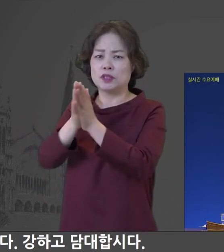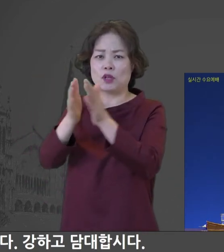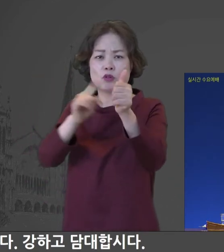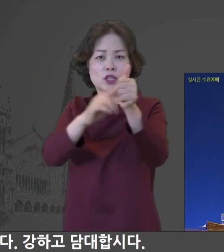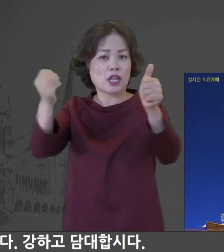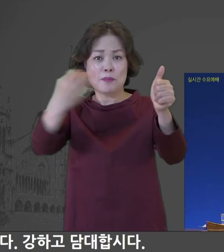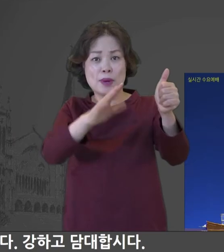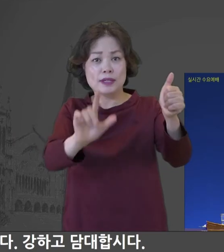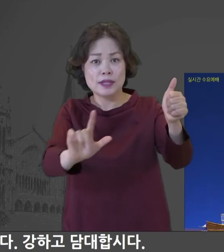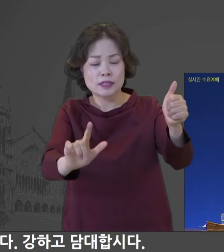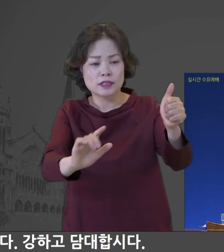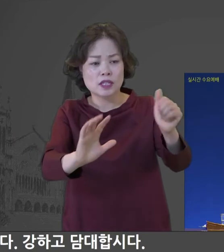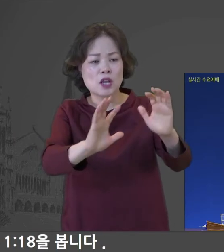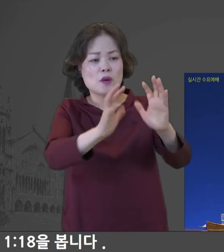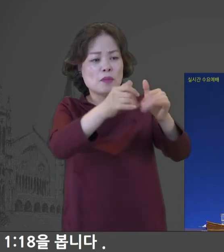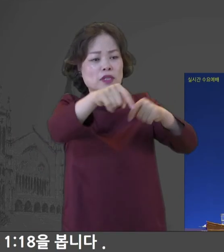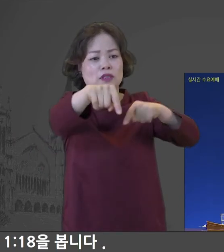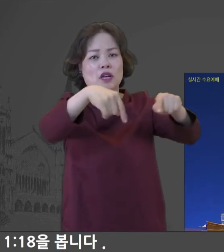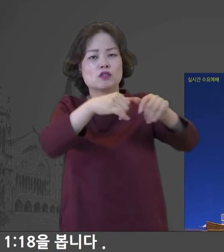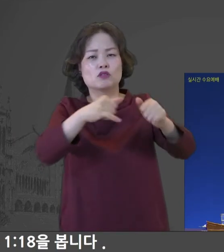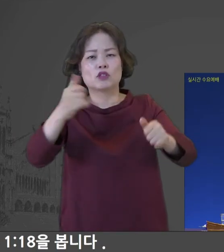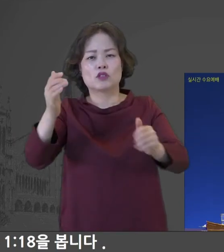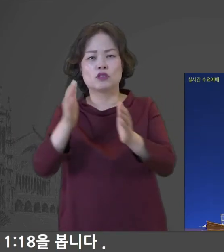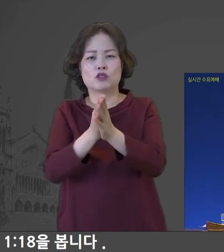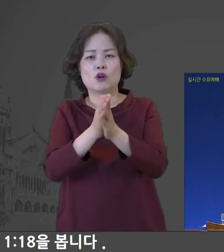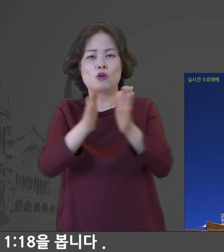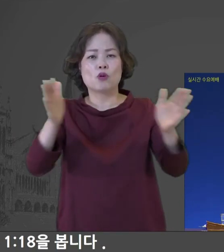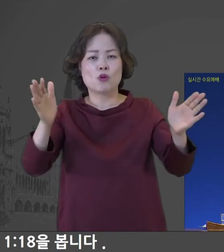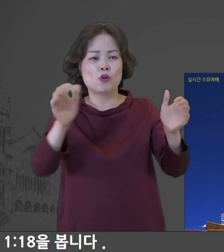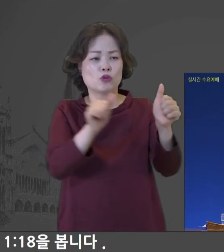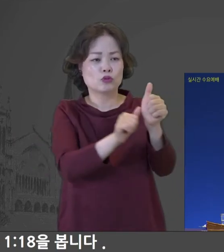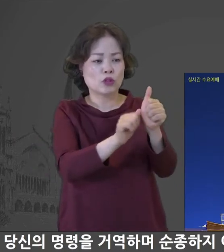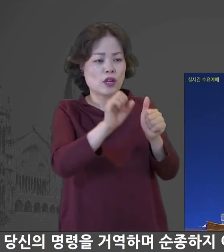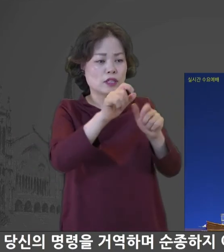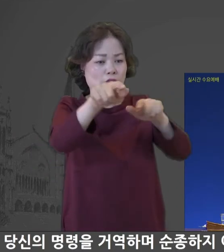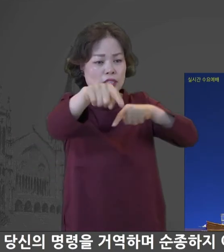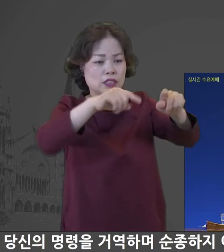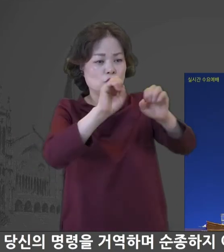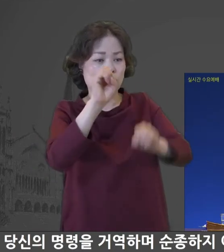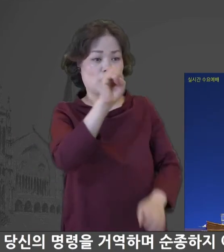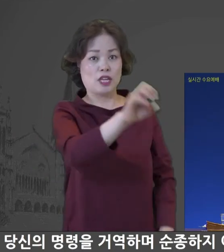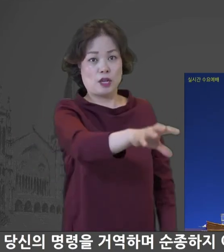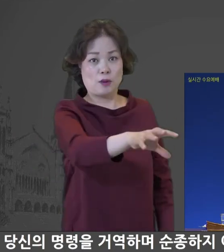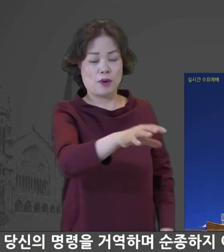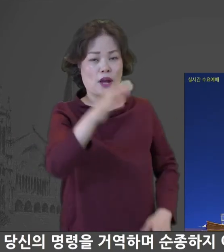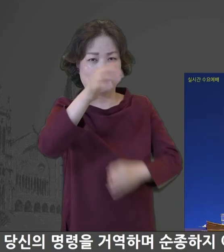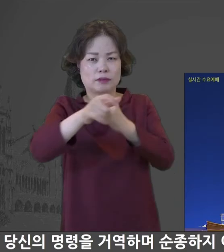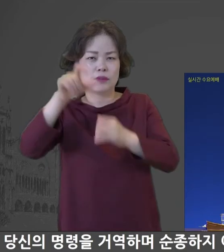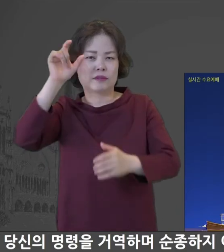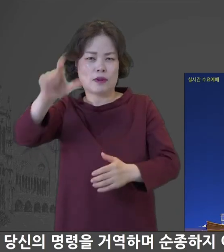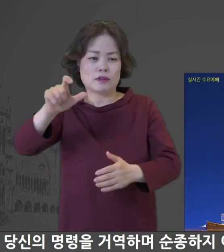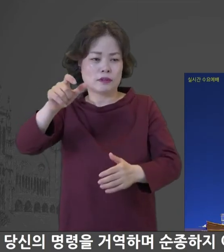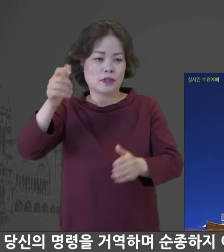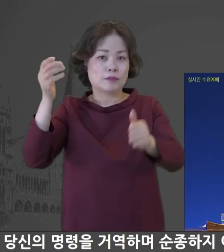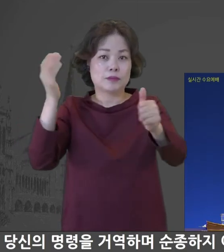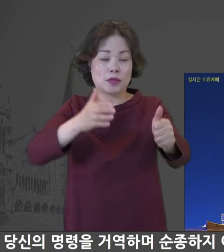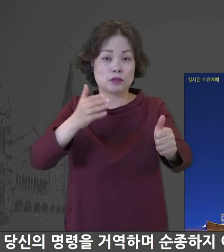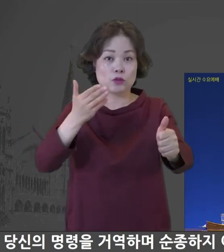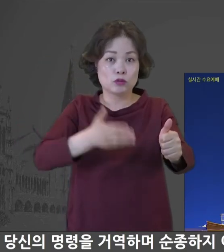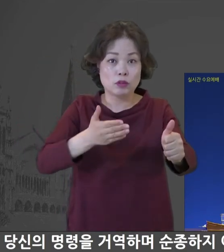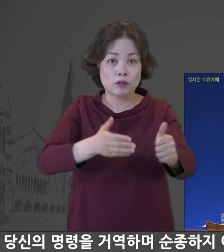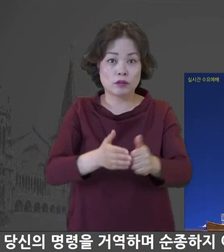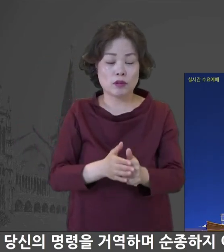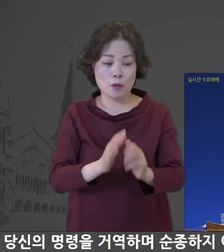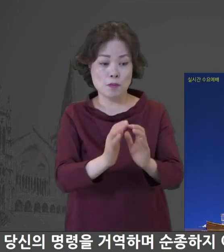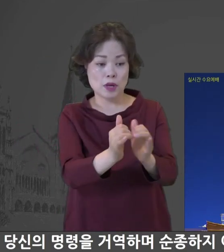아닙니다. 백성의 지도자들이 여호수아에게 하는 말이에요. 그러니까 여호수아는 하나님께 강하고 담대하소서 말씀을 듣고